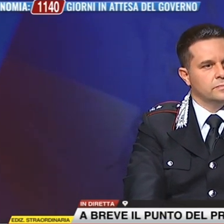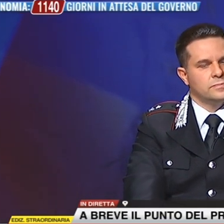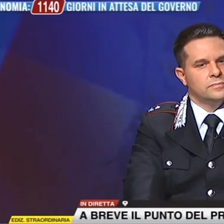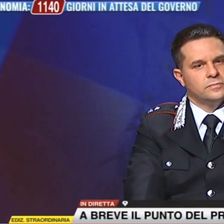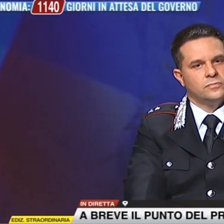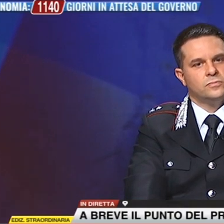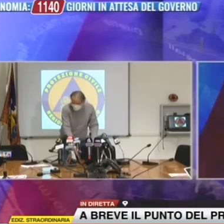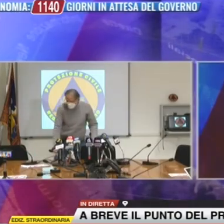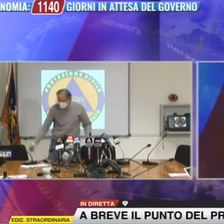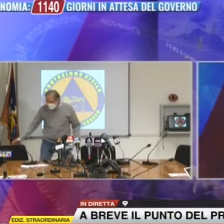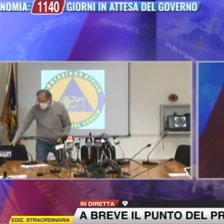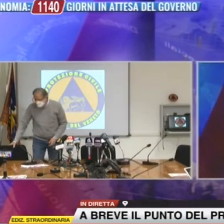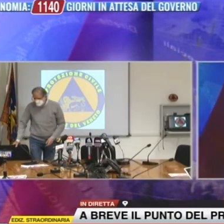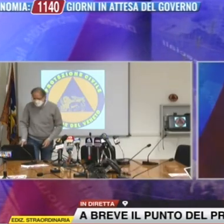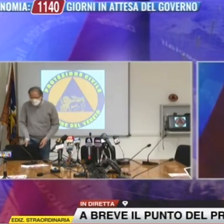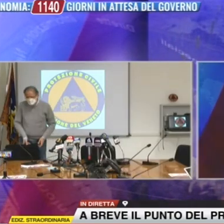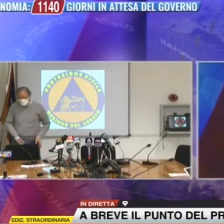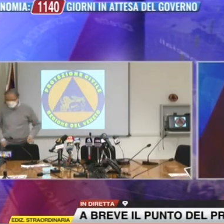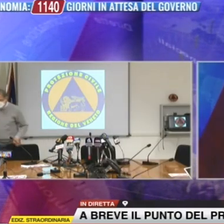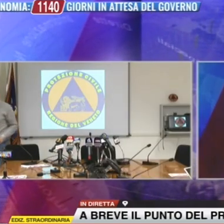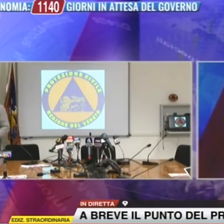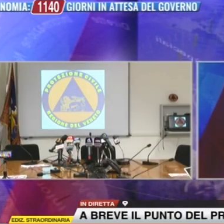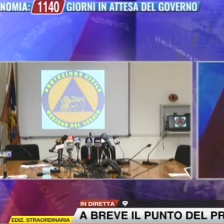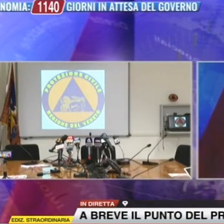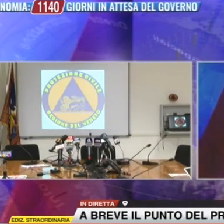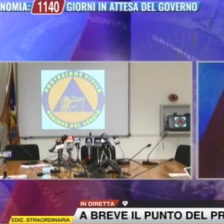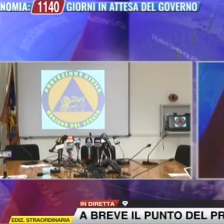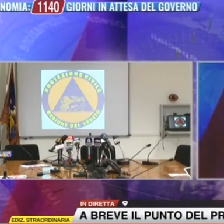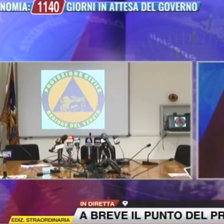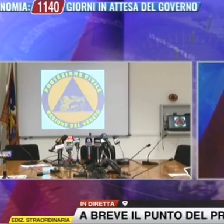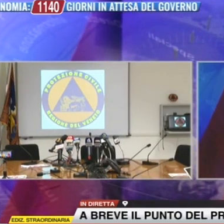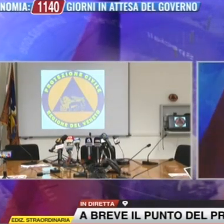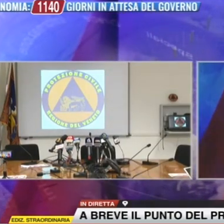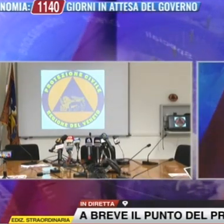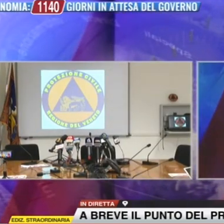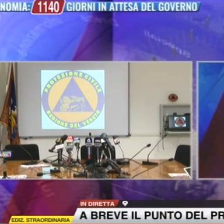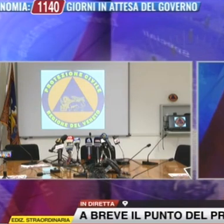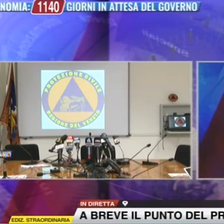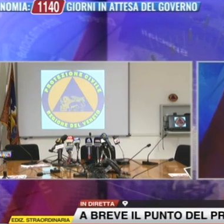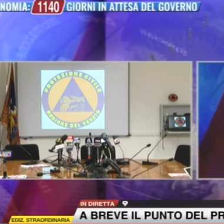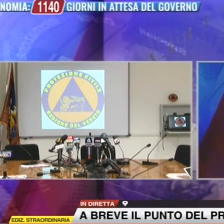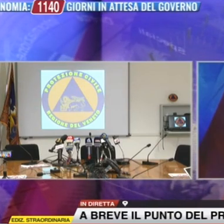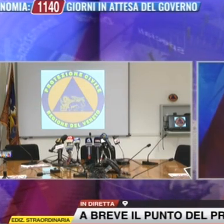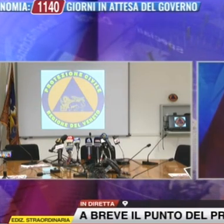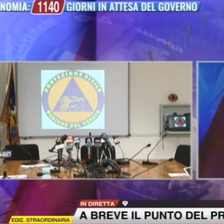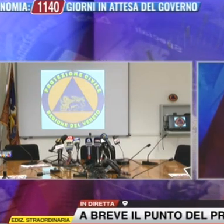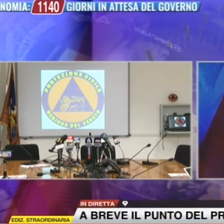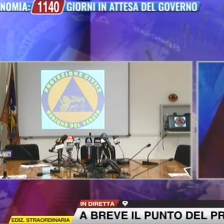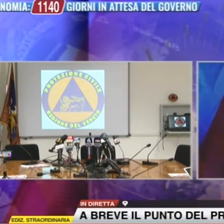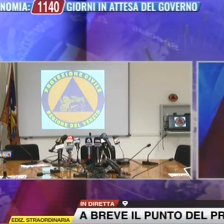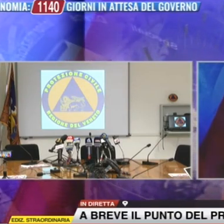E certamente ha una sua valenza. Vedo che si sta muovendo qualcosa, ma è ancora una prova tecnica, credo, a